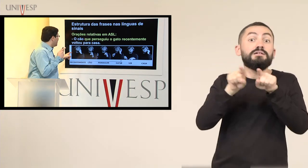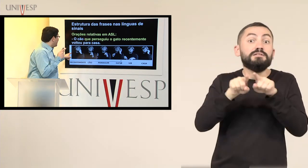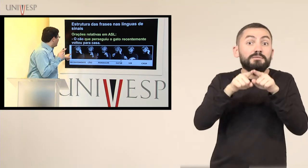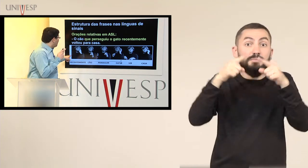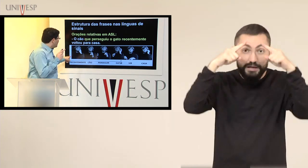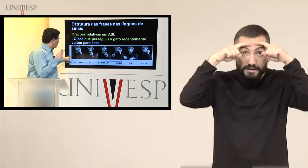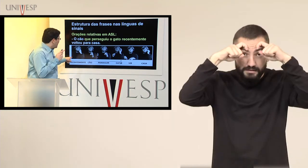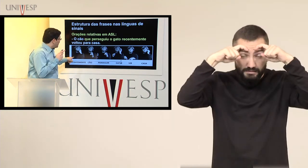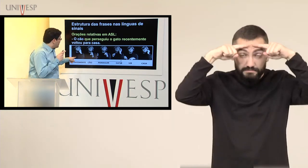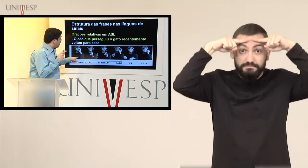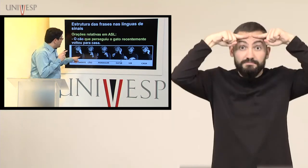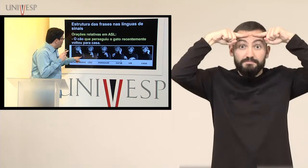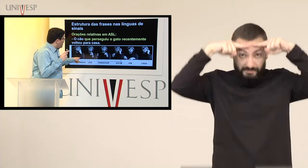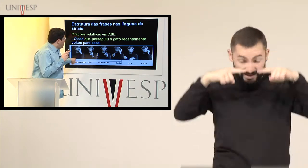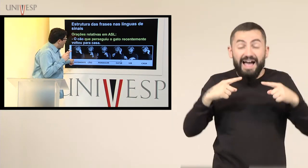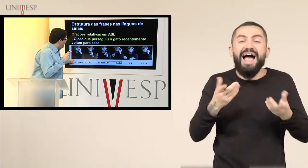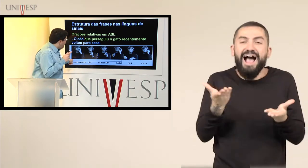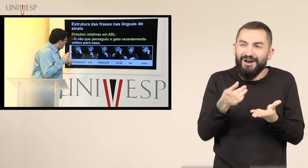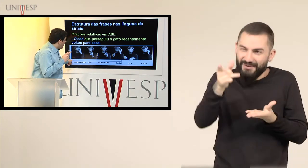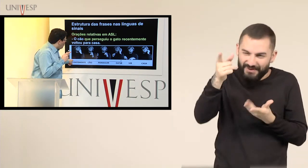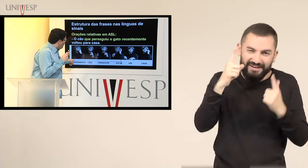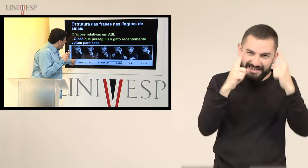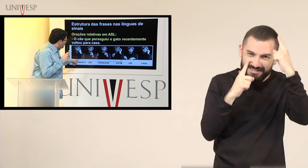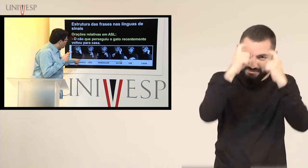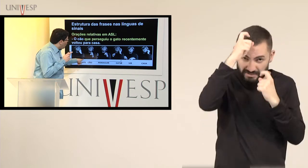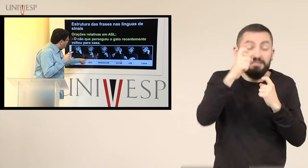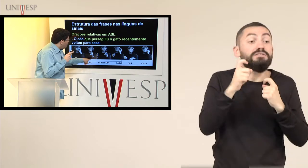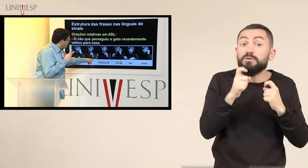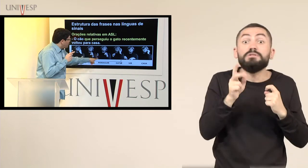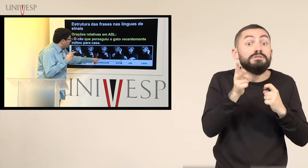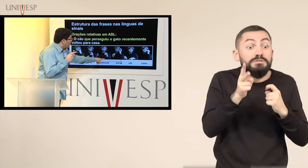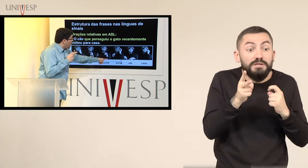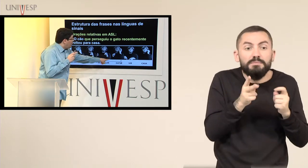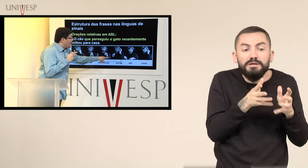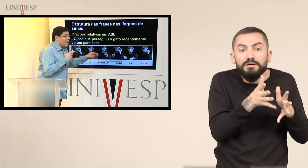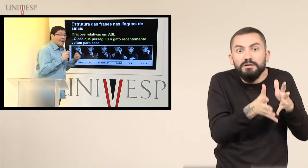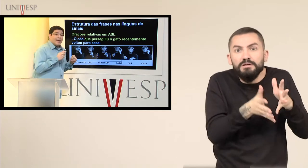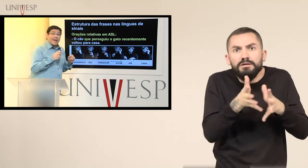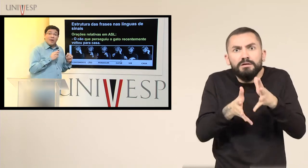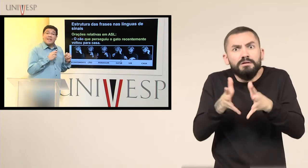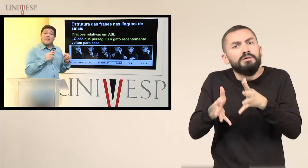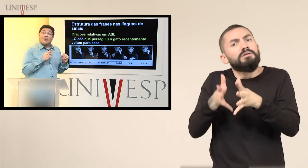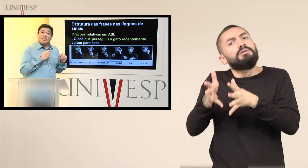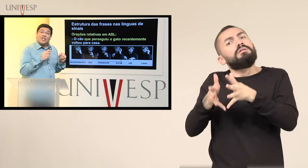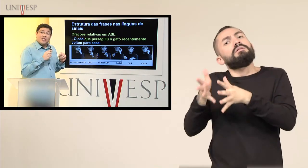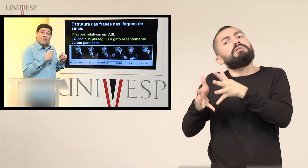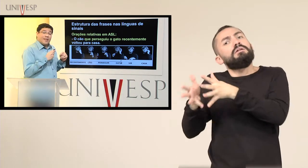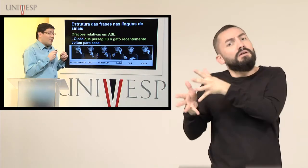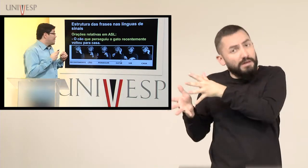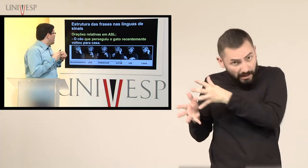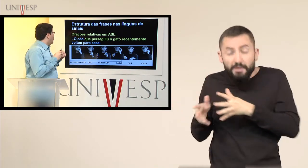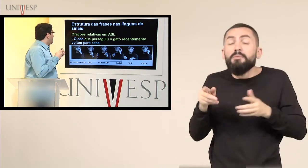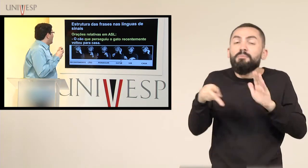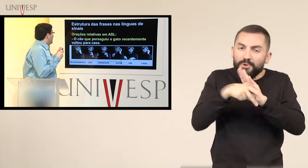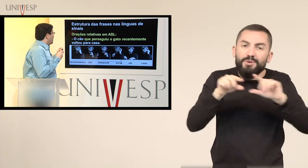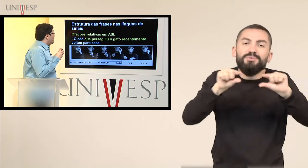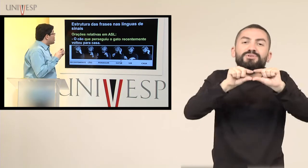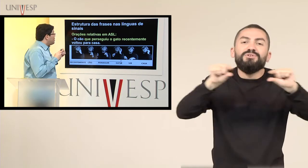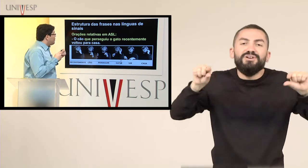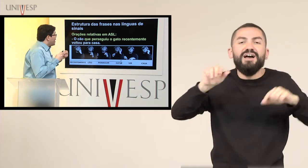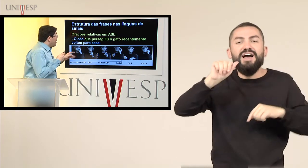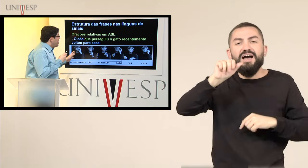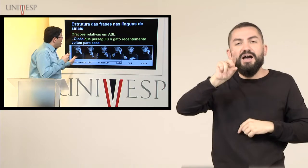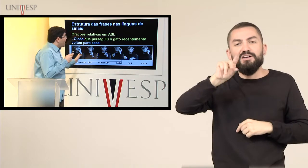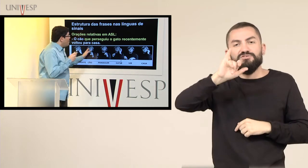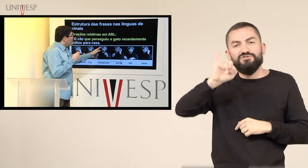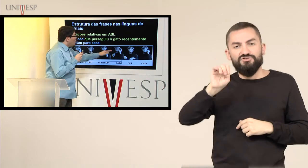levantadas. Então vejam que essa expressão ela acompanha toda a produção da oração adjetiva, da oração